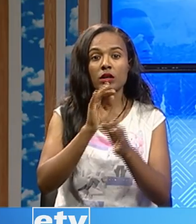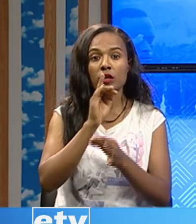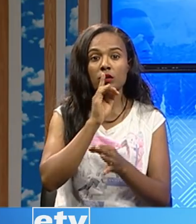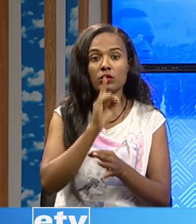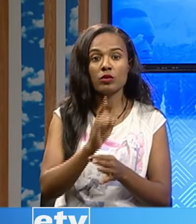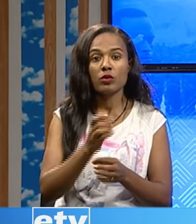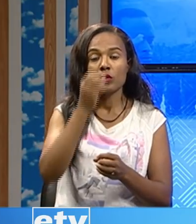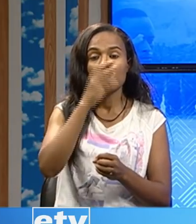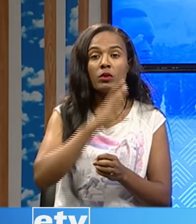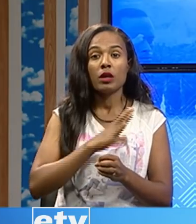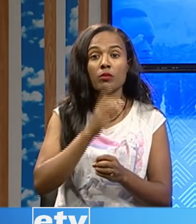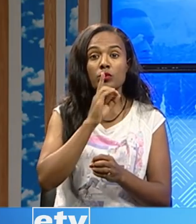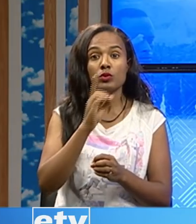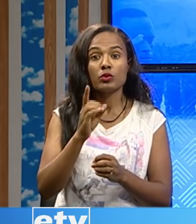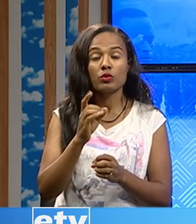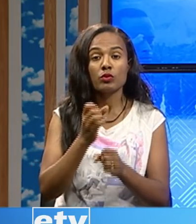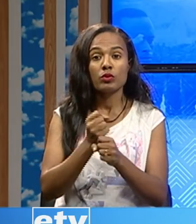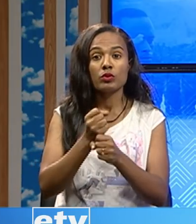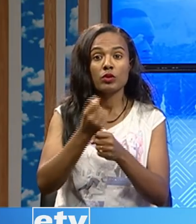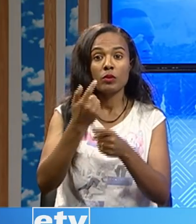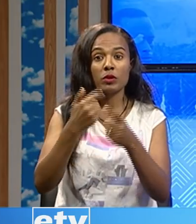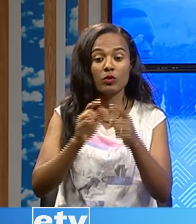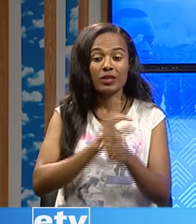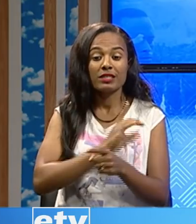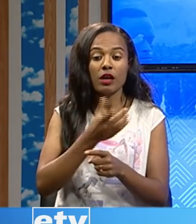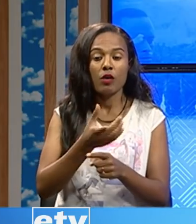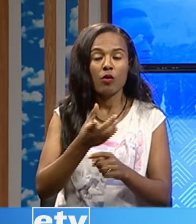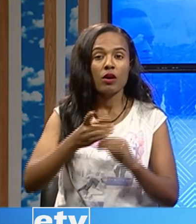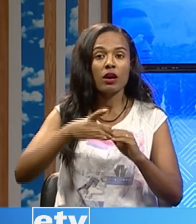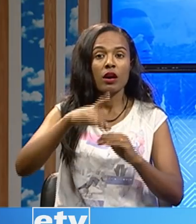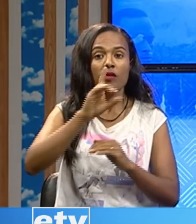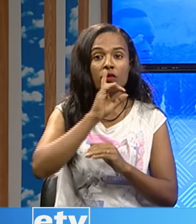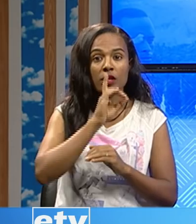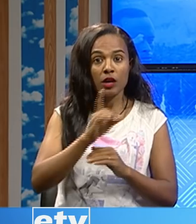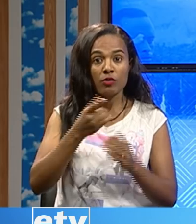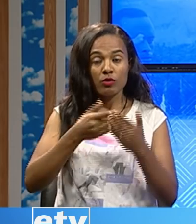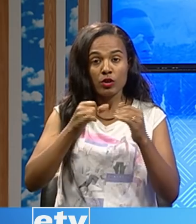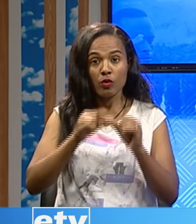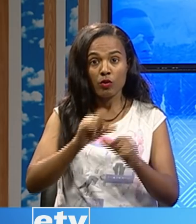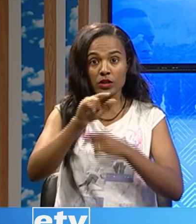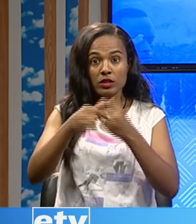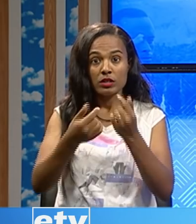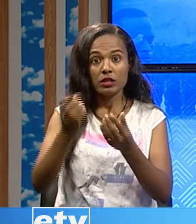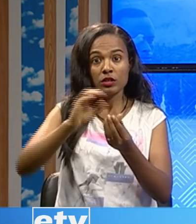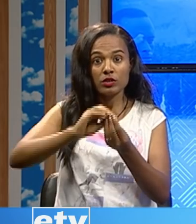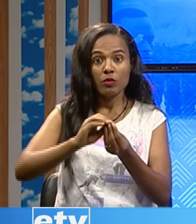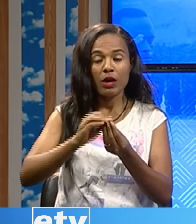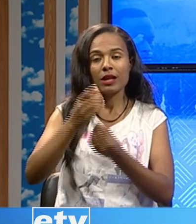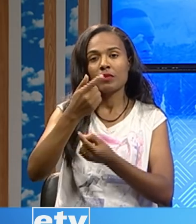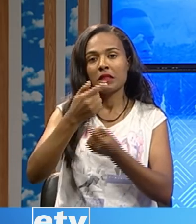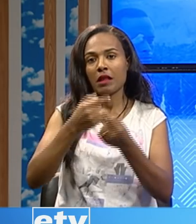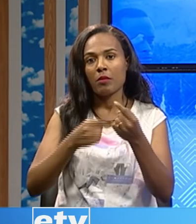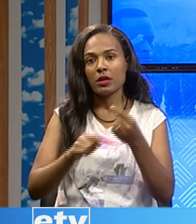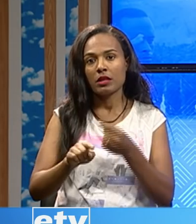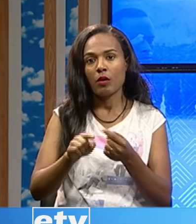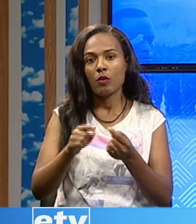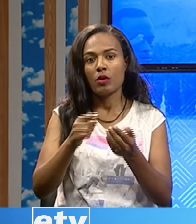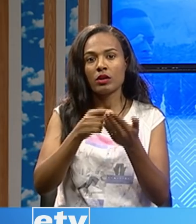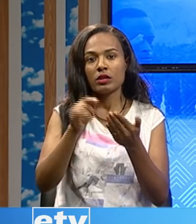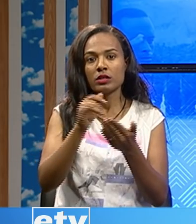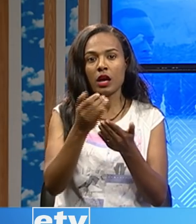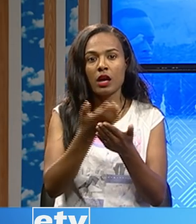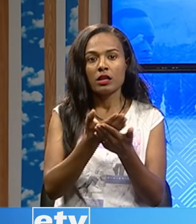በጣም ብዙ ነው ያራገፉት። ቀላል አይደለም ኪሳራውና ያ እየቆየ ሲሄድ ተጨማሪ የምታመጣው እንደዛ ጉልበት ያለው